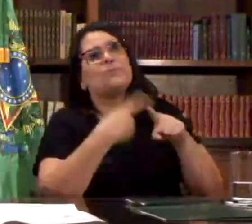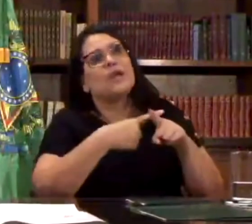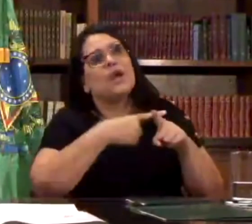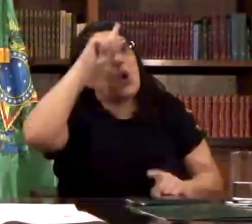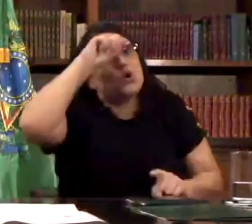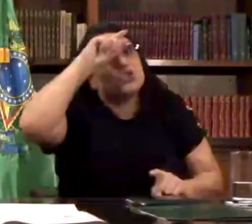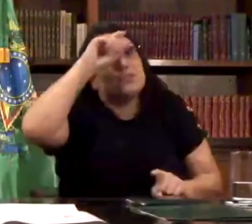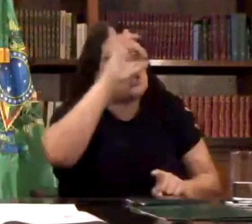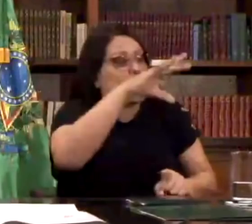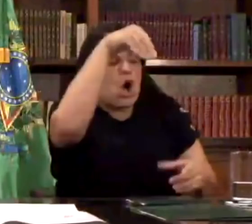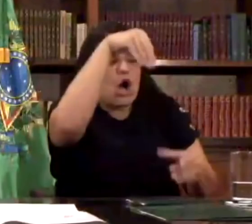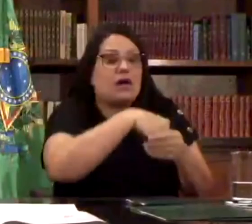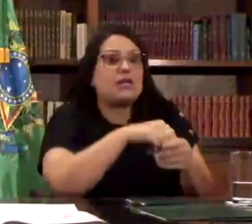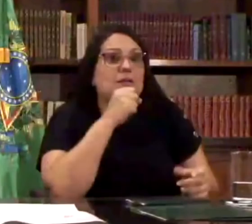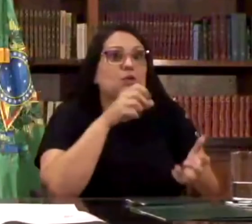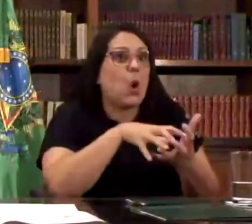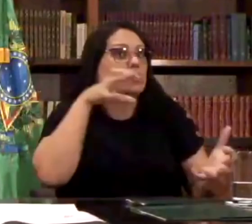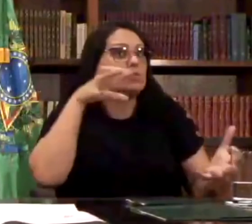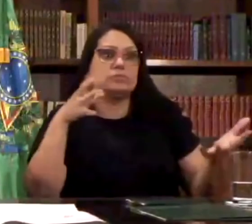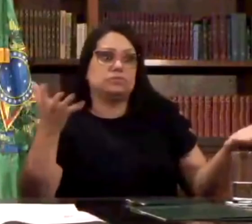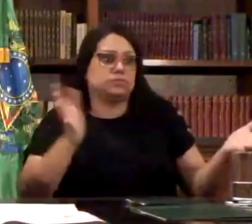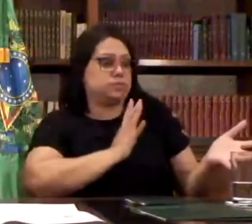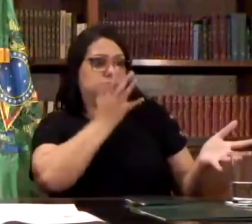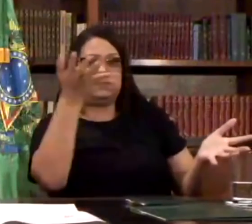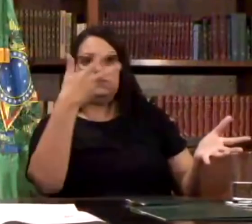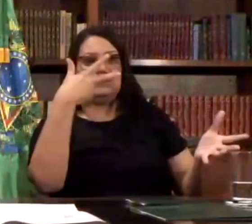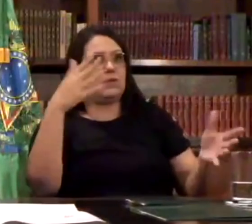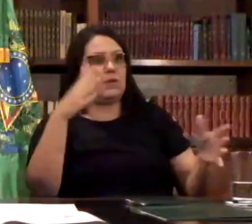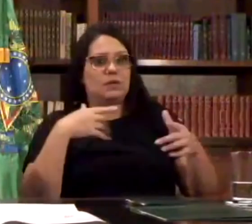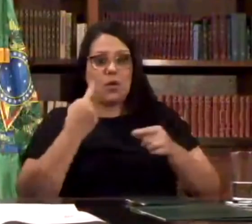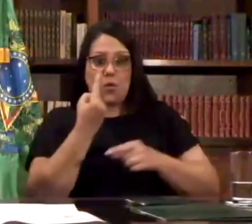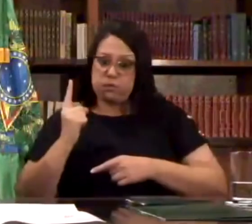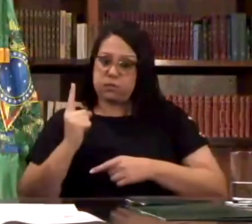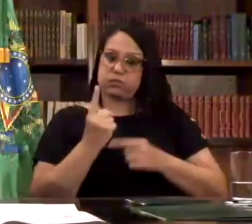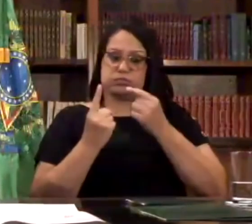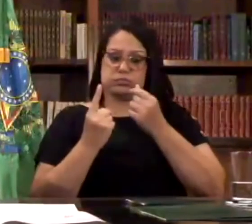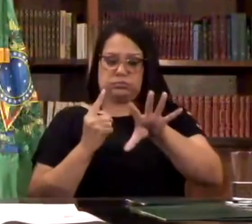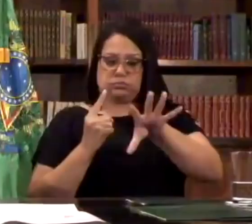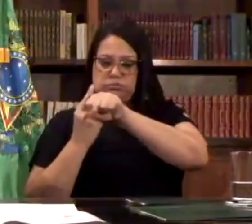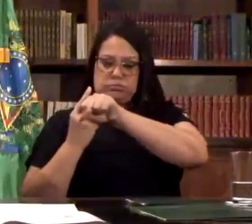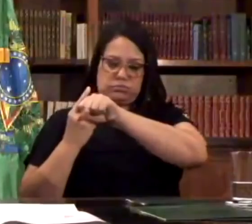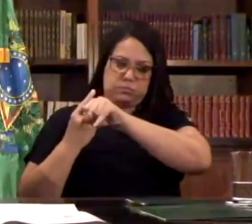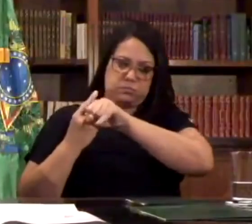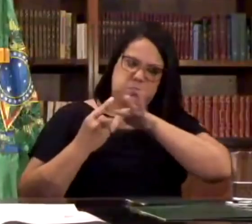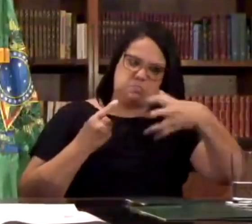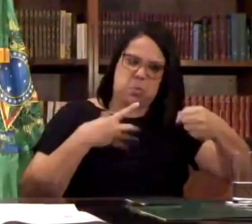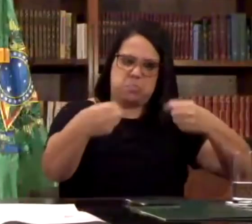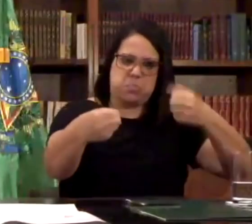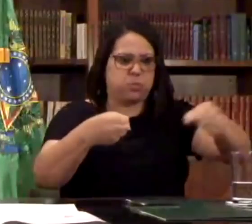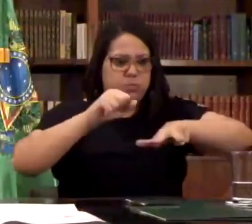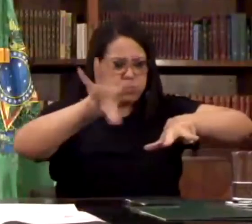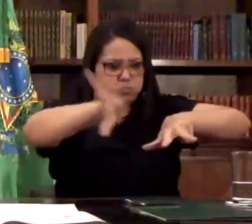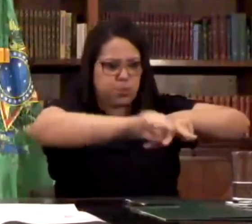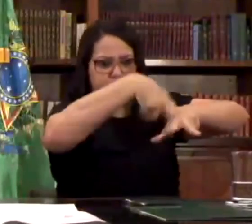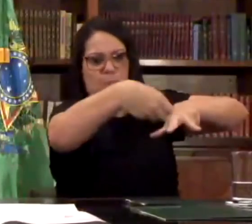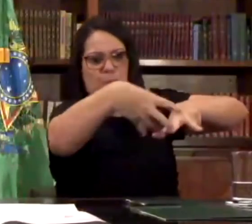idoso. O vírus entrou lá, contaminou, foi uma desgraça. E morreram 40 senhores e senhoras, né? Então,